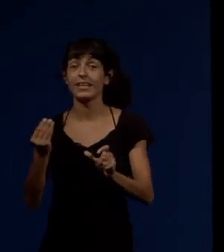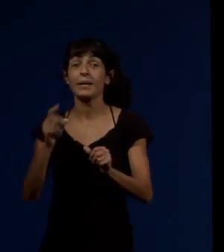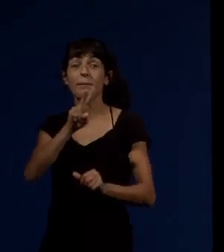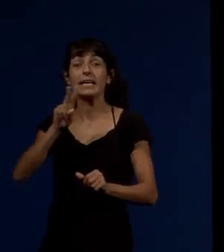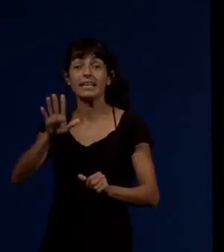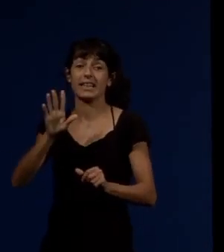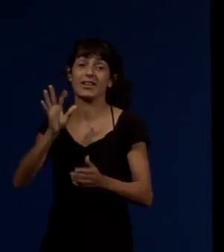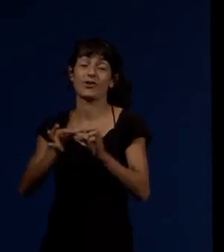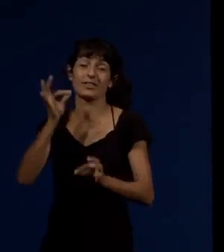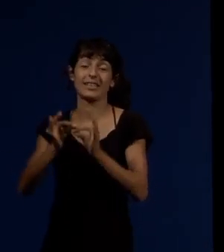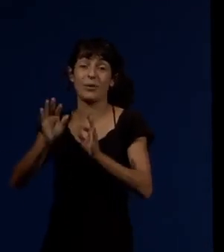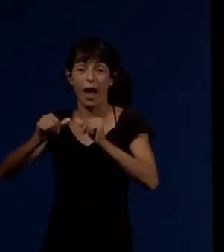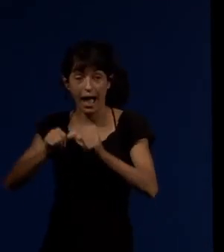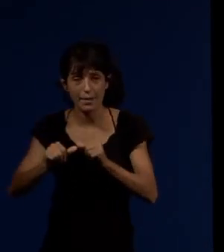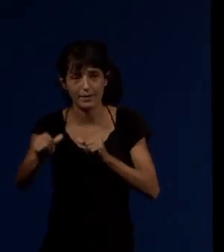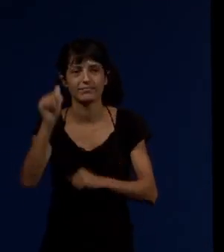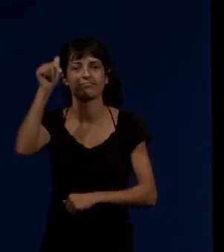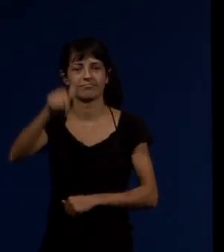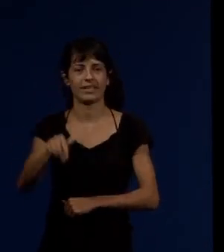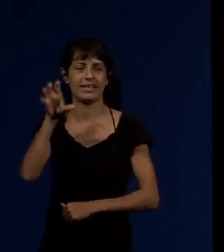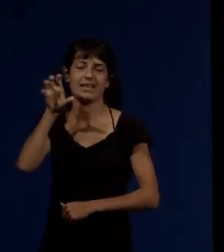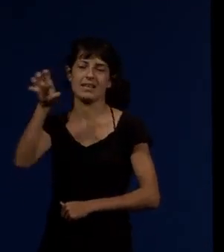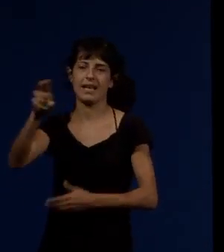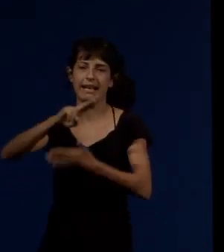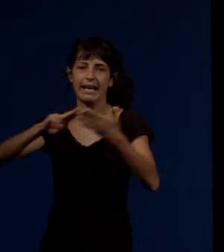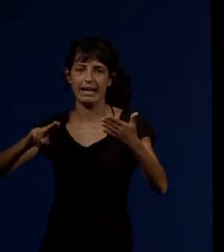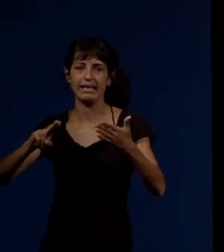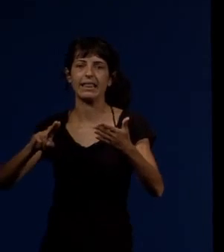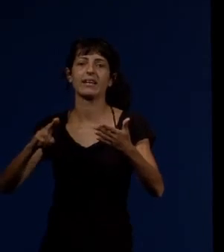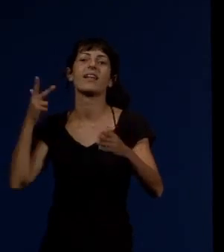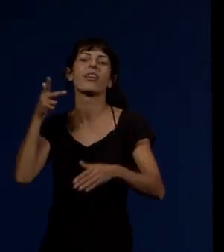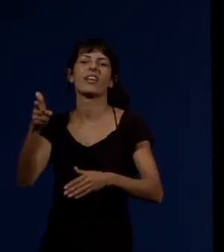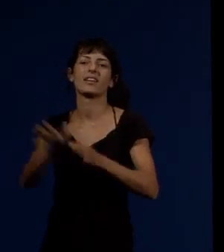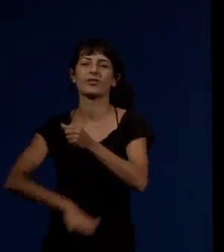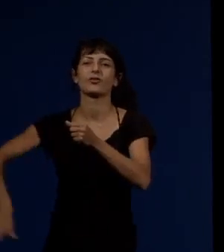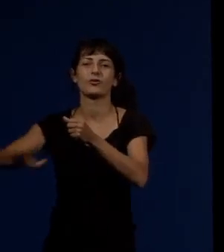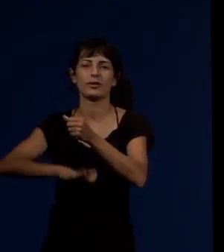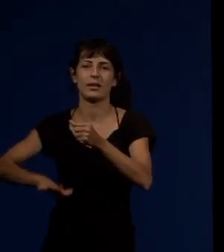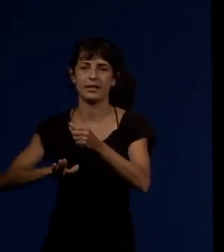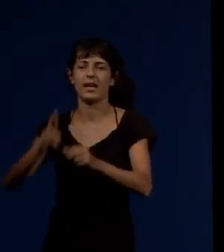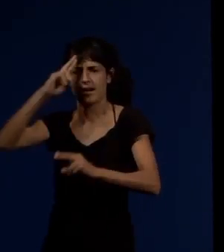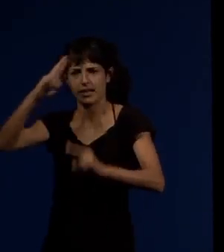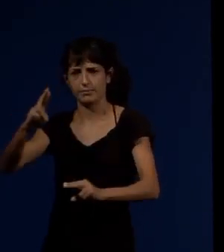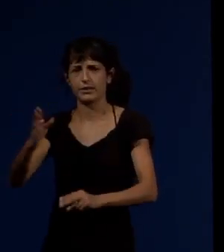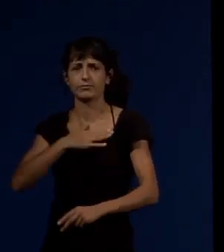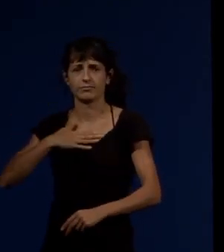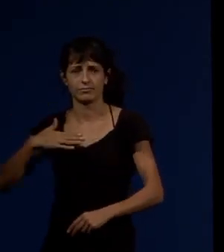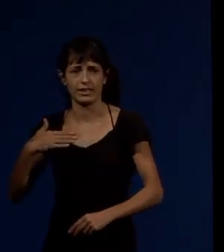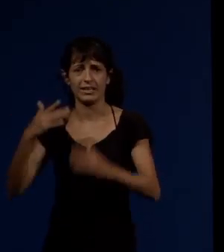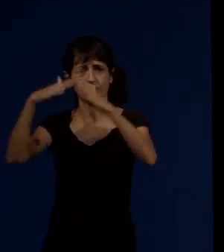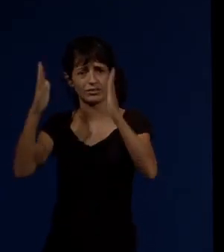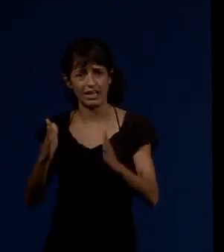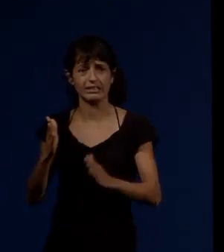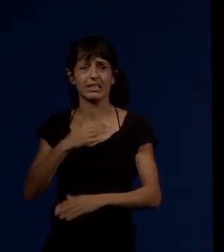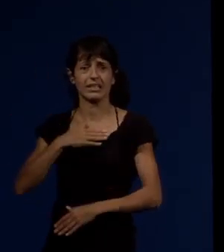setembro en Galicia se van respetar os dereitos fundamentais. Queremos teito, traballo e, por suposto, pan.